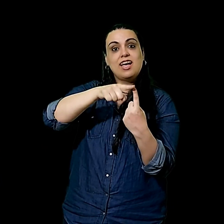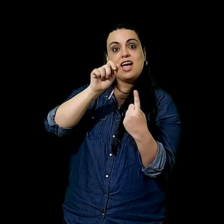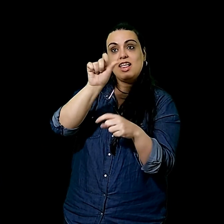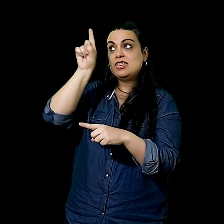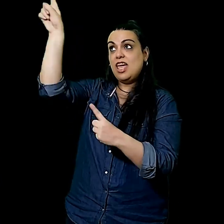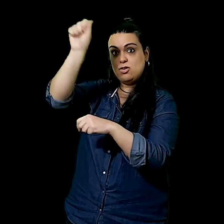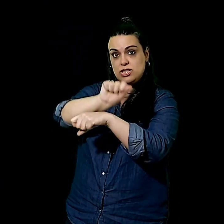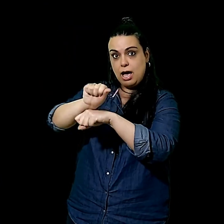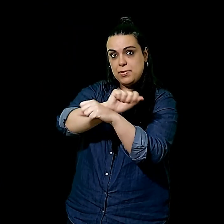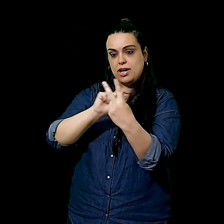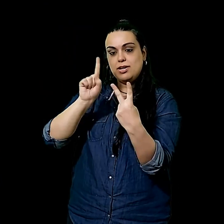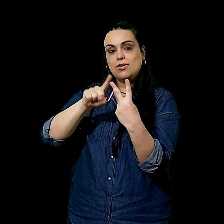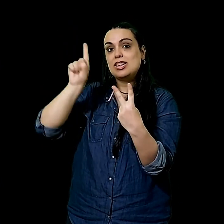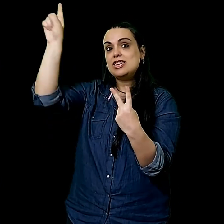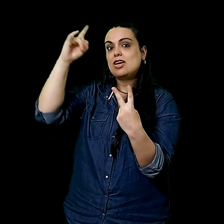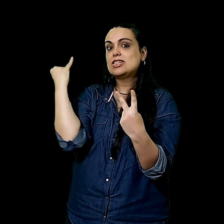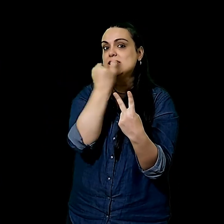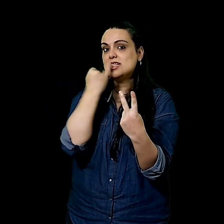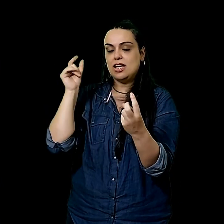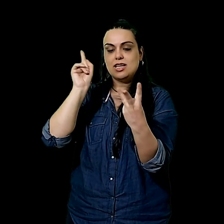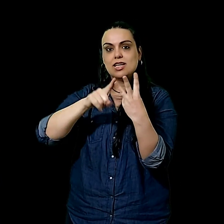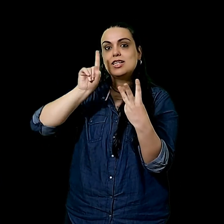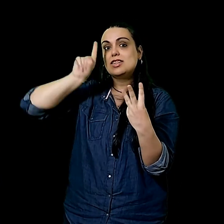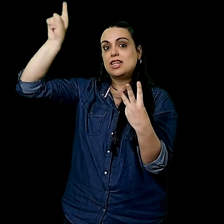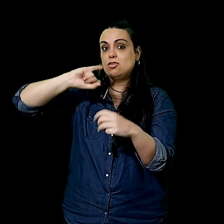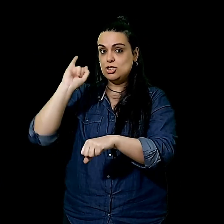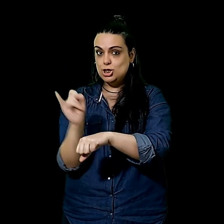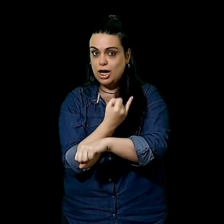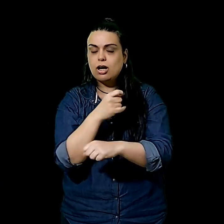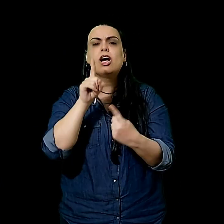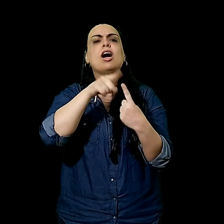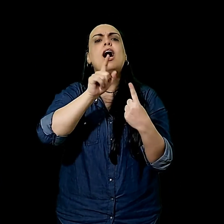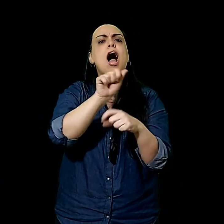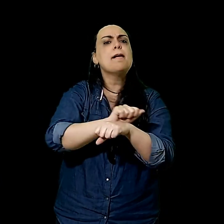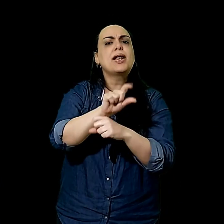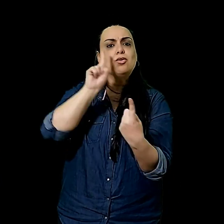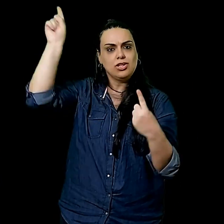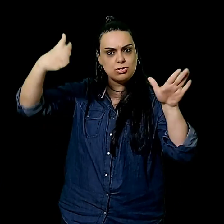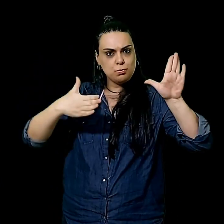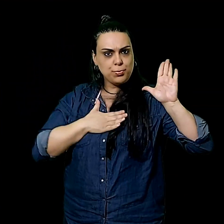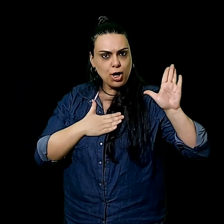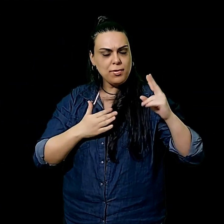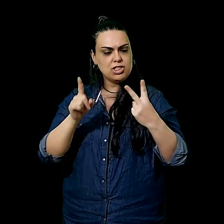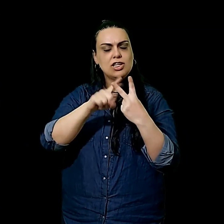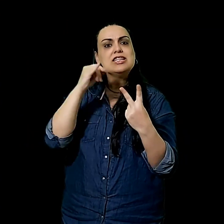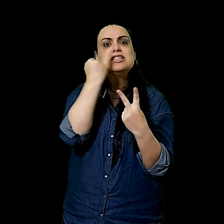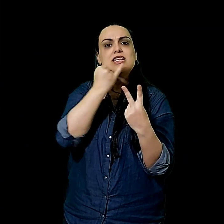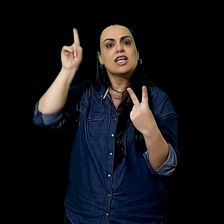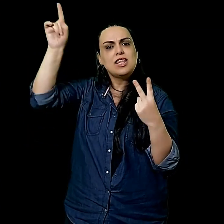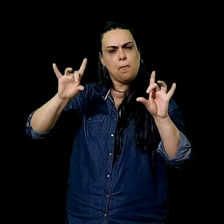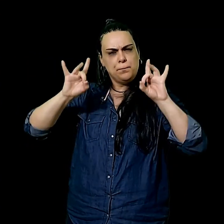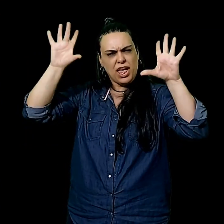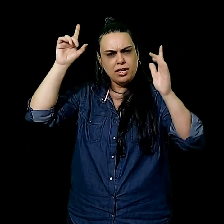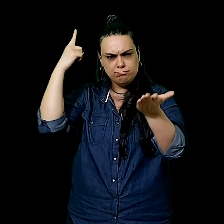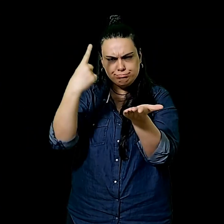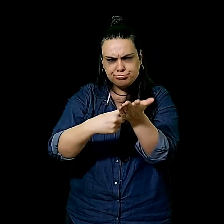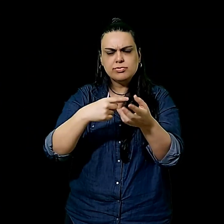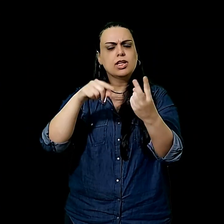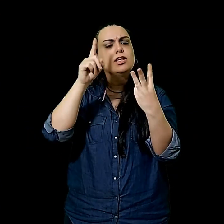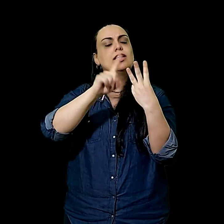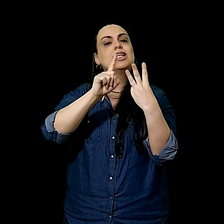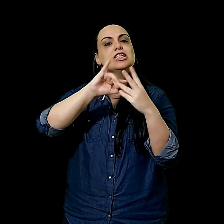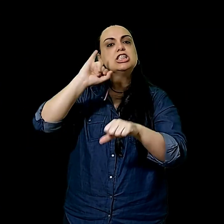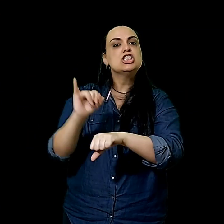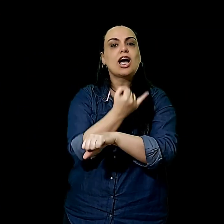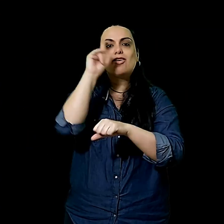Abraão, Deus de Isaac e Deus de Jacó. Quem é Deus de Abraão? Deus que promete. Deus de Isaac? Deus que cumpre. Deus de Jacó?